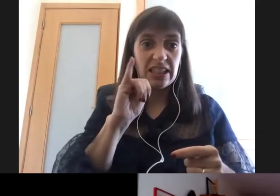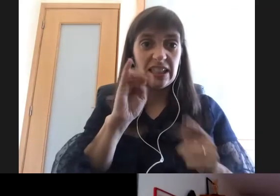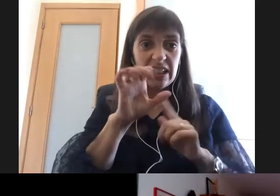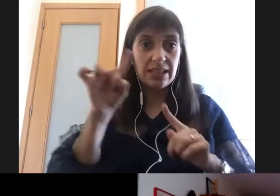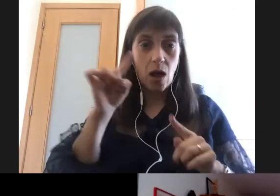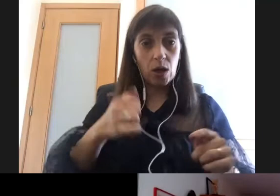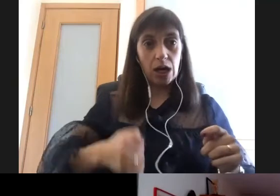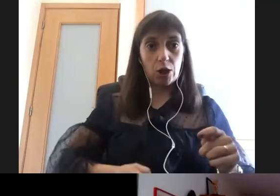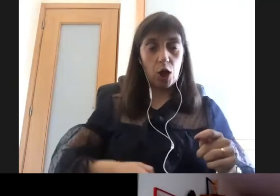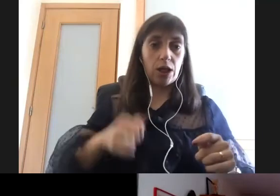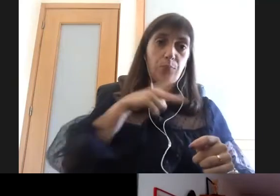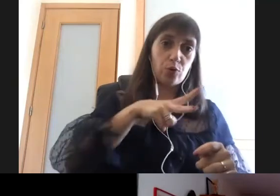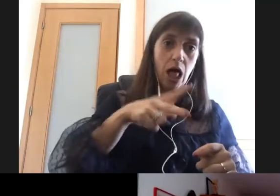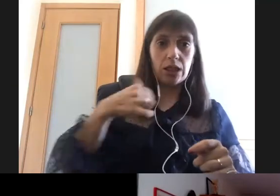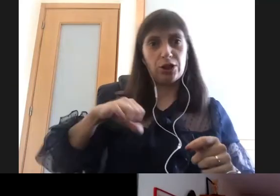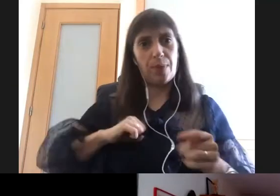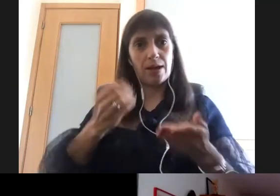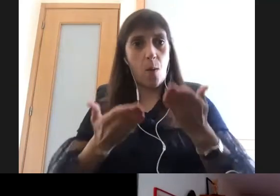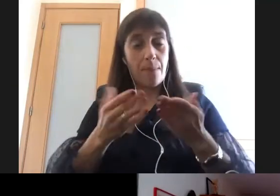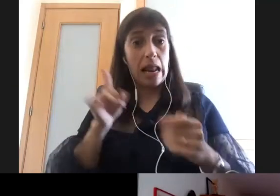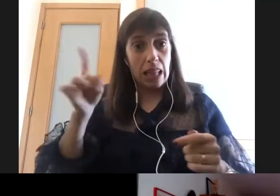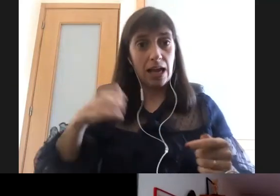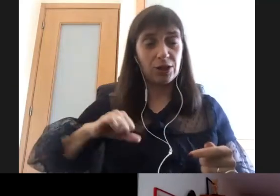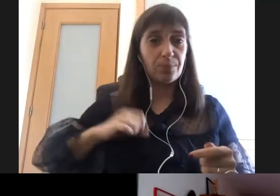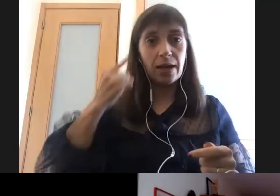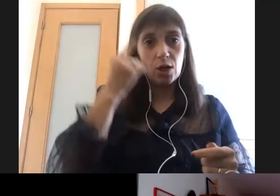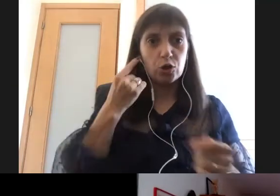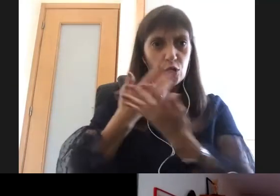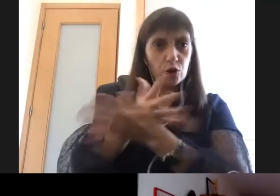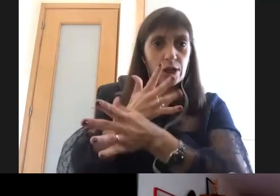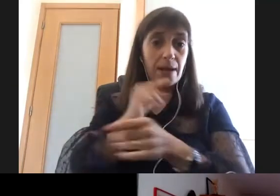na Espanha os judeus eram queimados, em Portugal